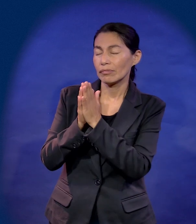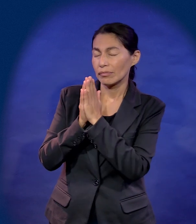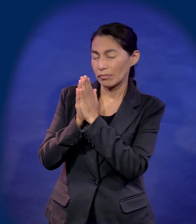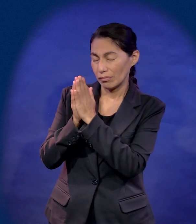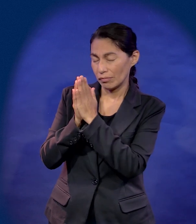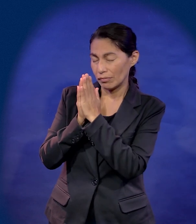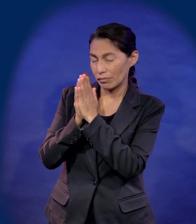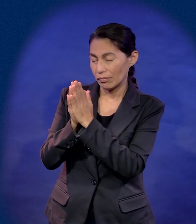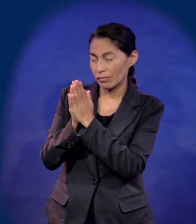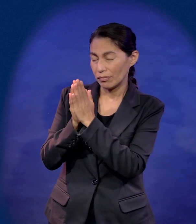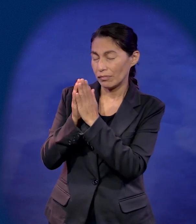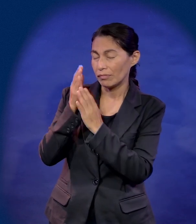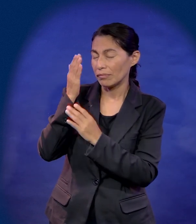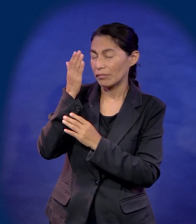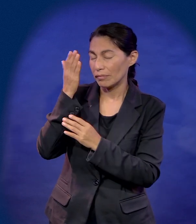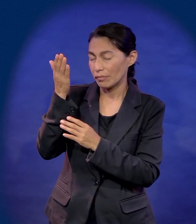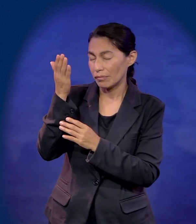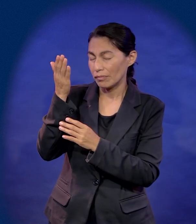Sobre todo te pido